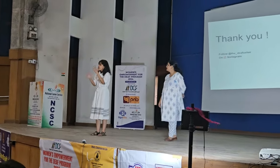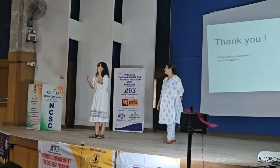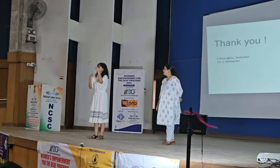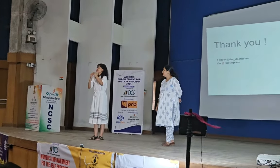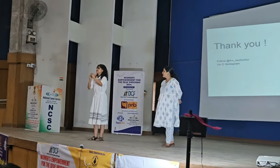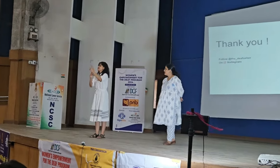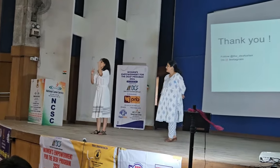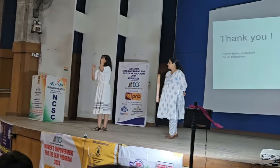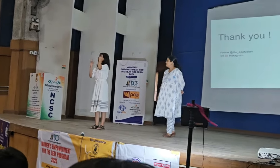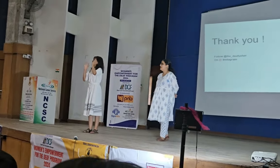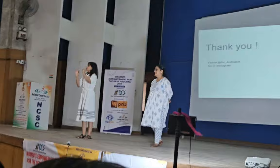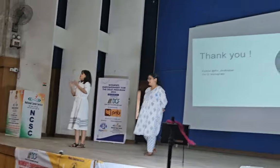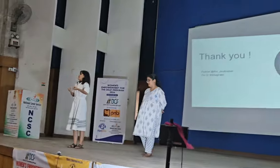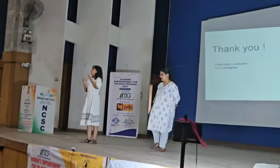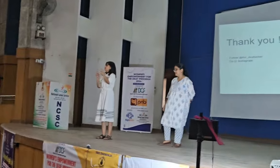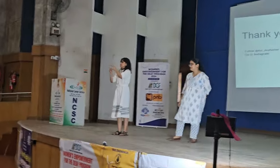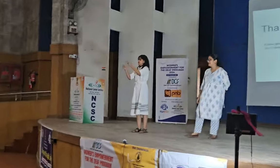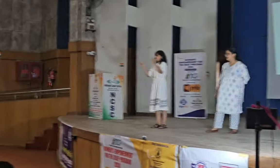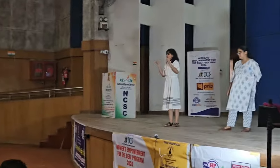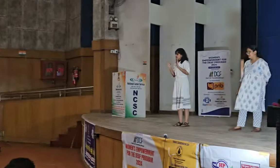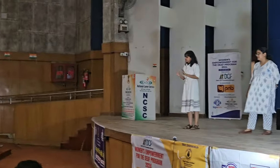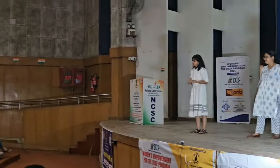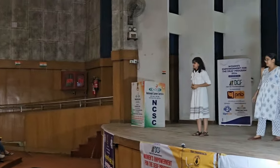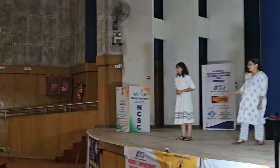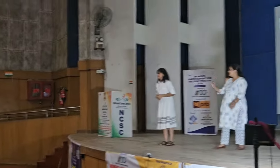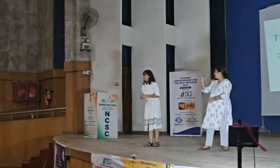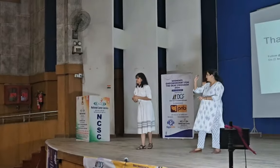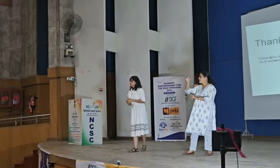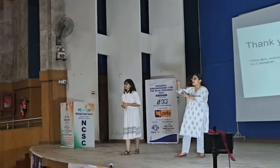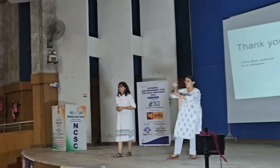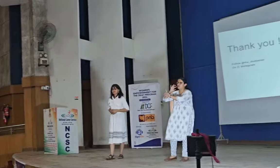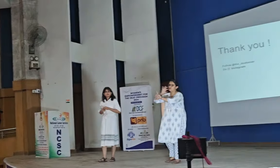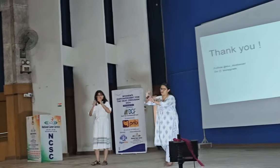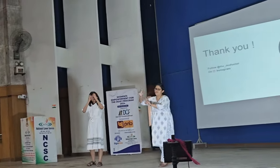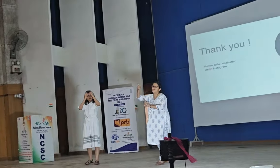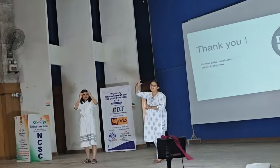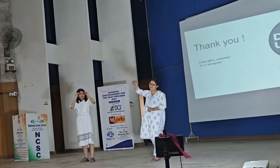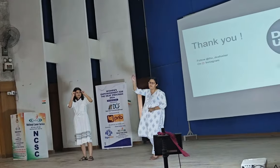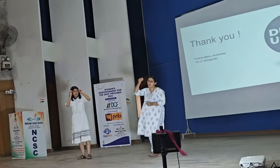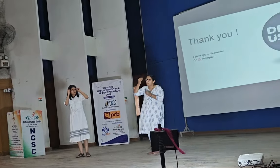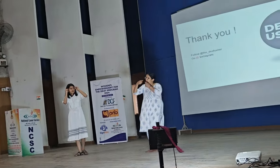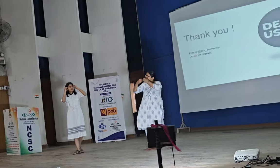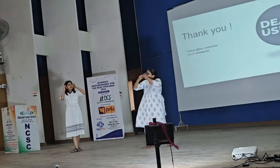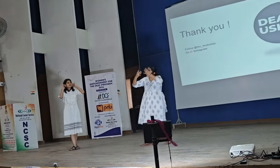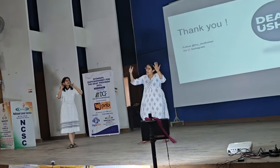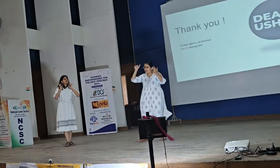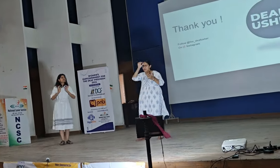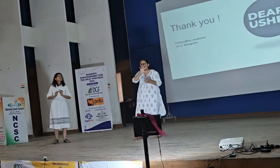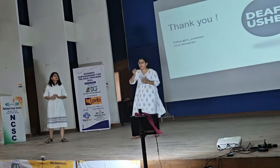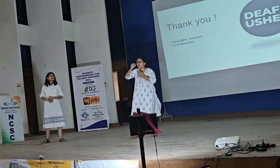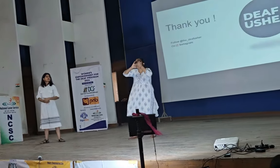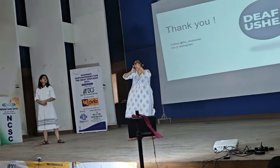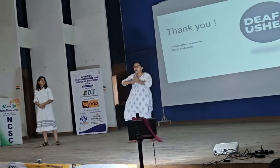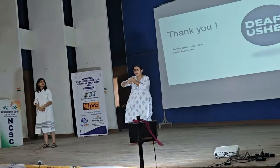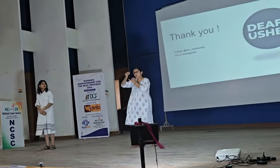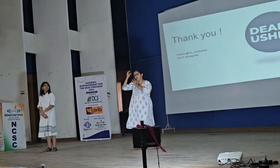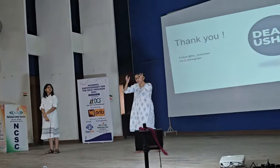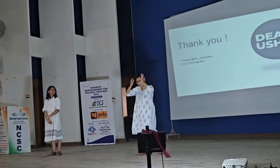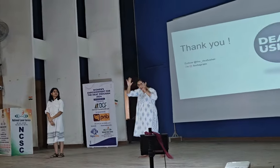मेरे को ये प्रॉब्लम है, तो रोने लगते हैं, तो दुख लोग ज्यादा ही परेशान हो जाते हैं, तो मेरा सिर्फ इतना कहना है कि प्लीज आप इस चीज को